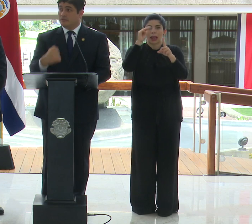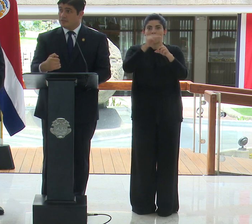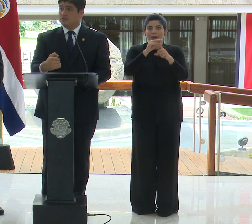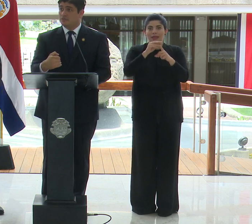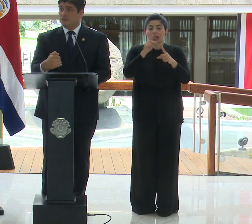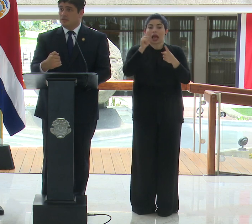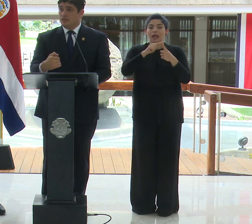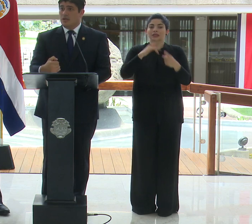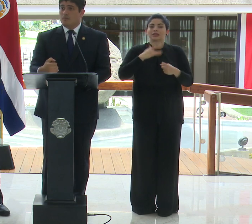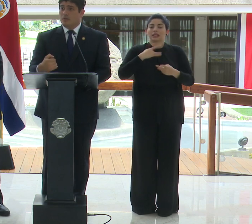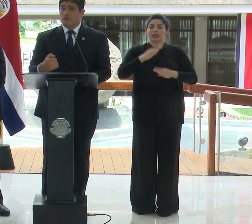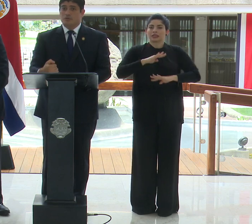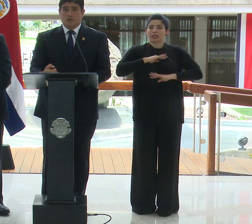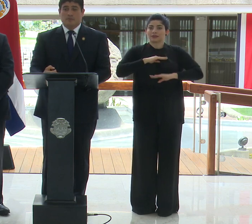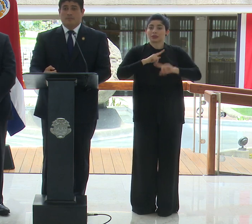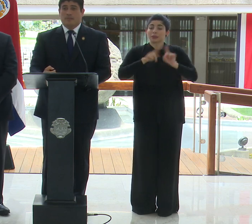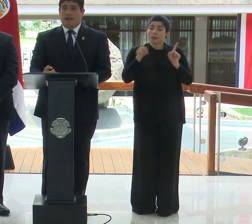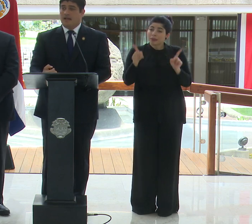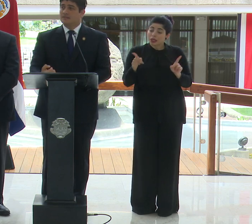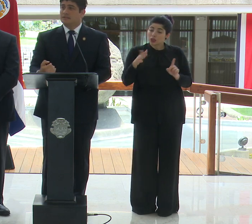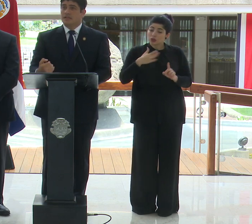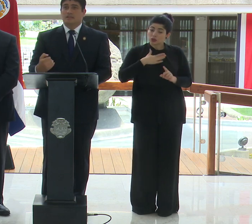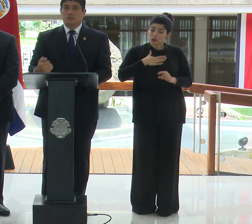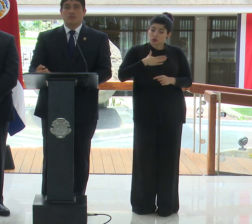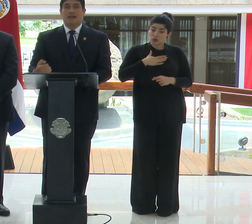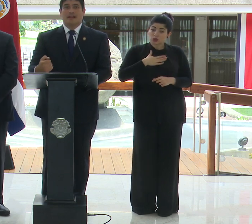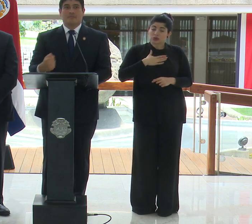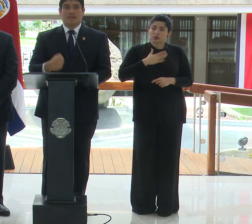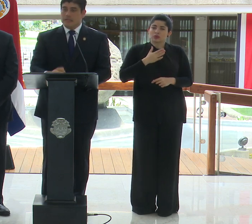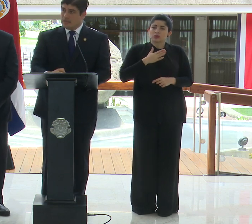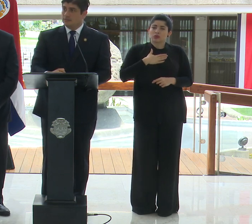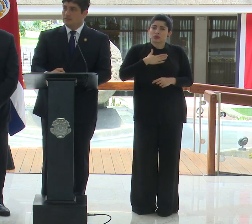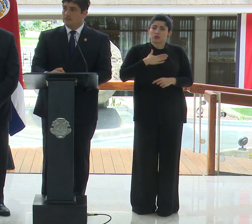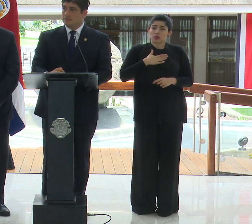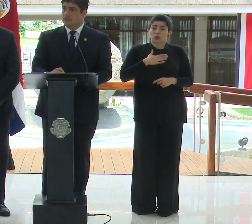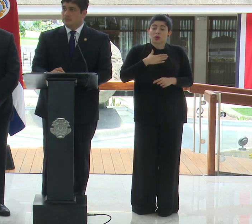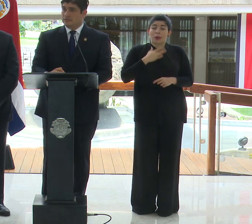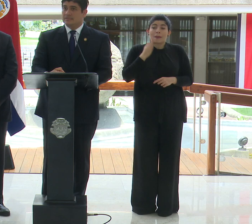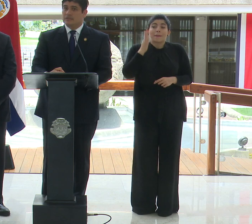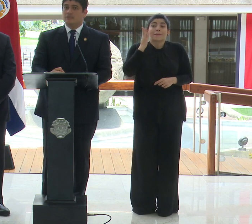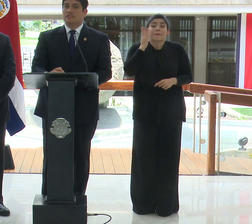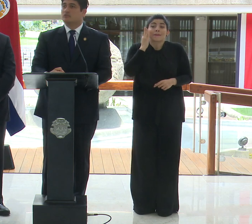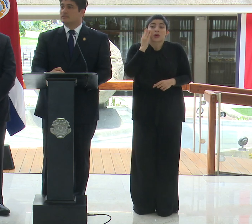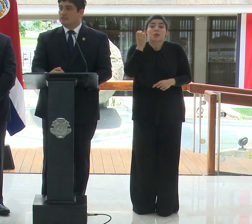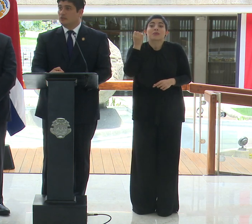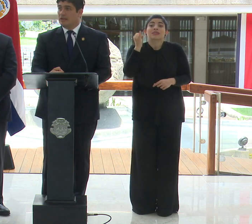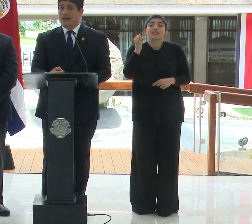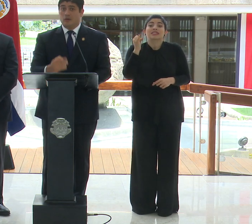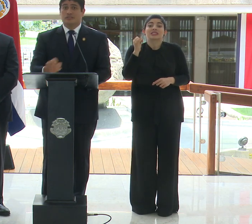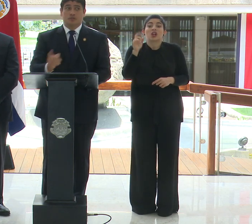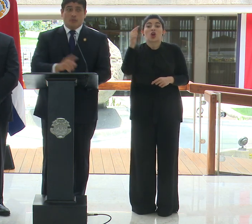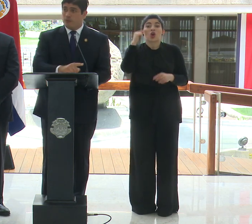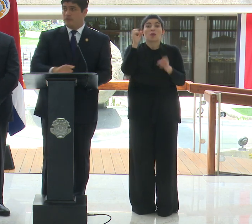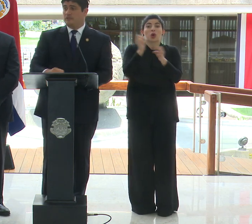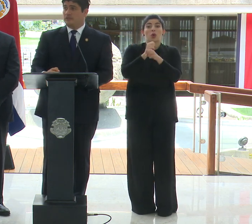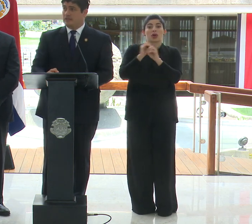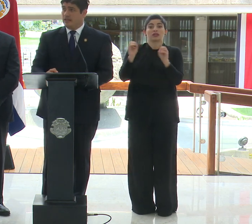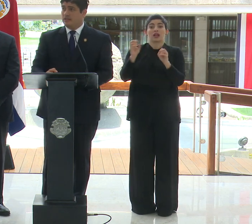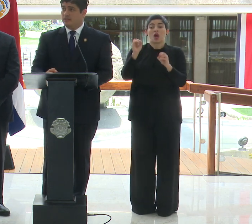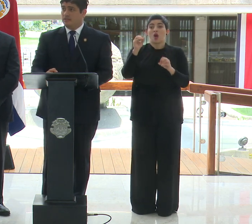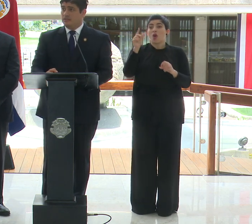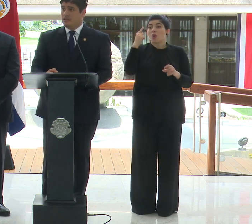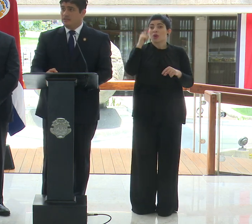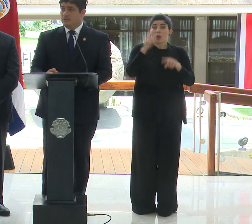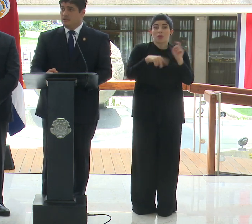sintamos satisfechos. Pero yo me alarmaría si es que no estamos haciendo nada o si no podemos hacer